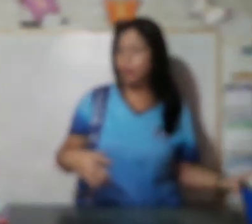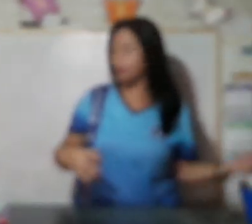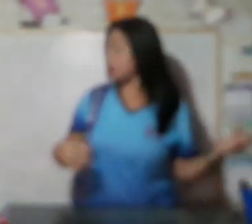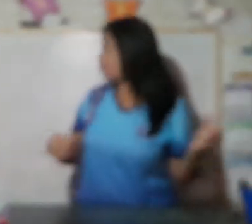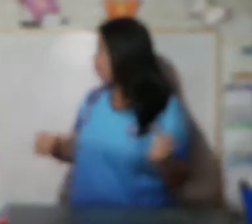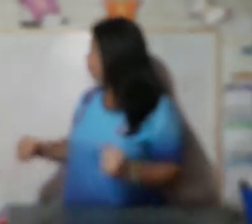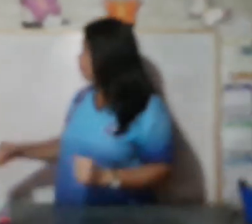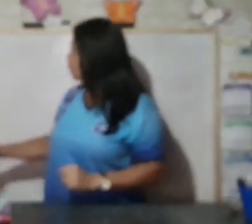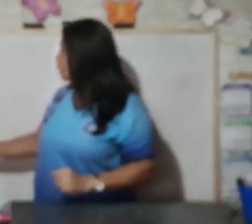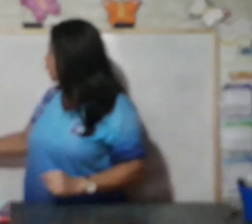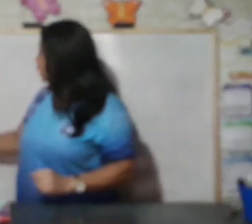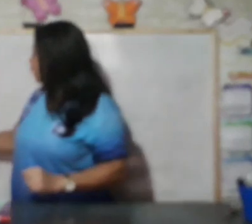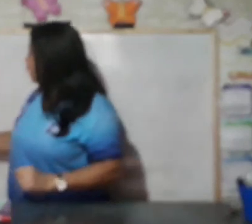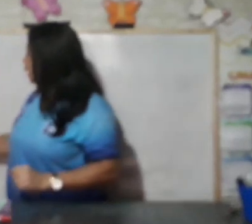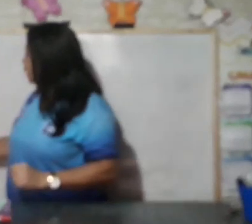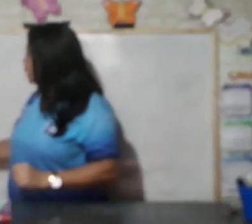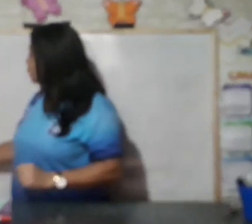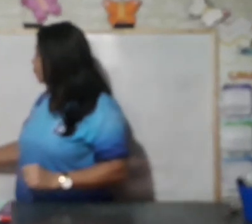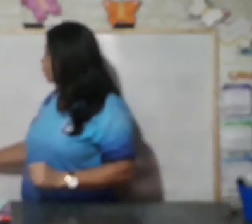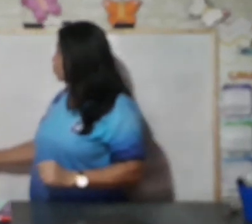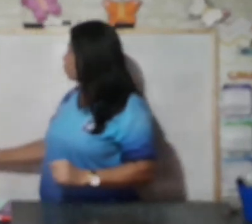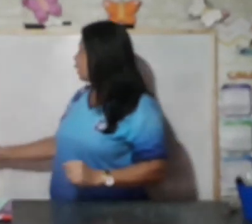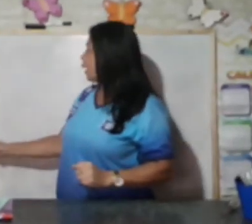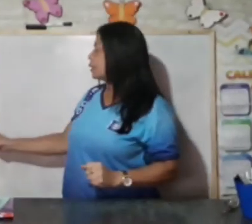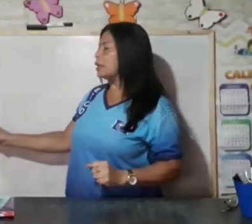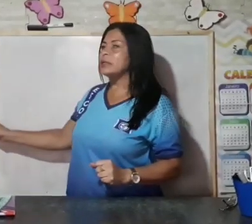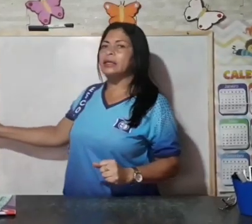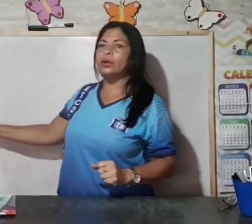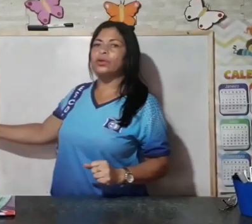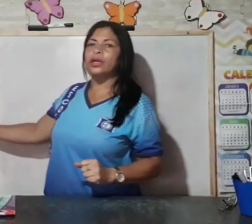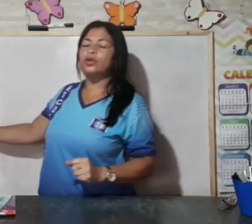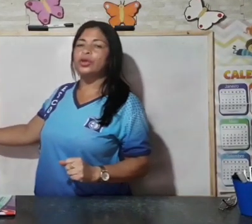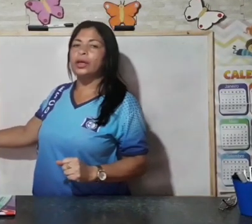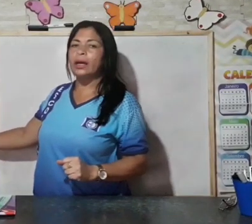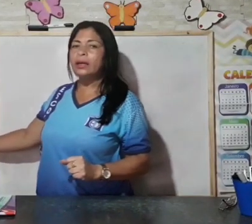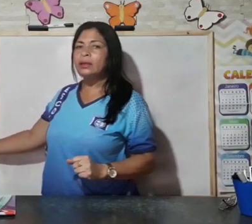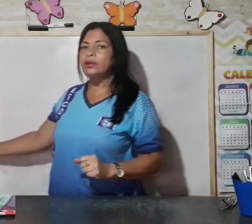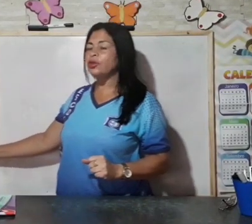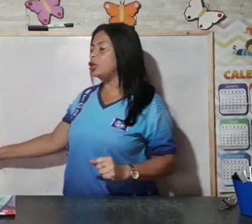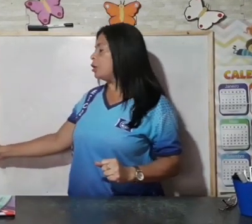gente? E aqui também, ó, a criança tem o direito de quê? De